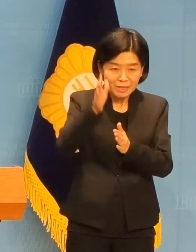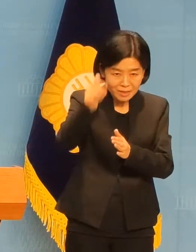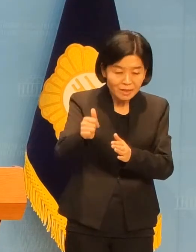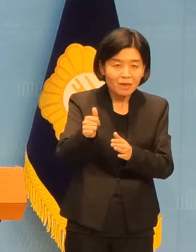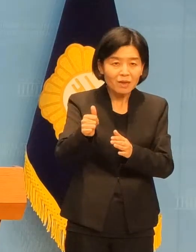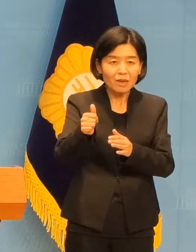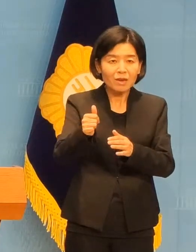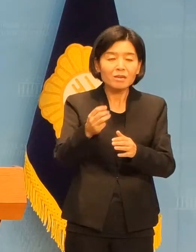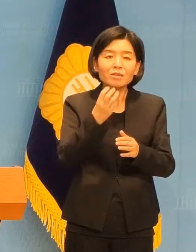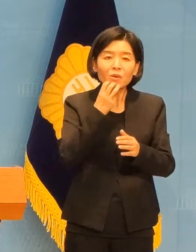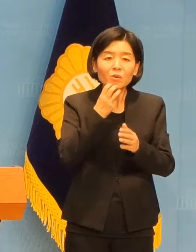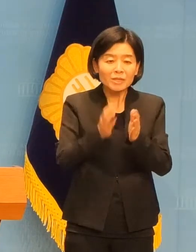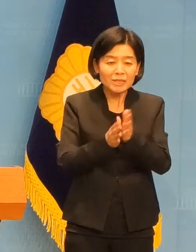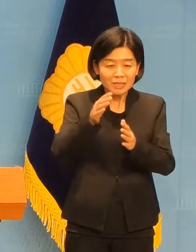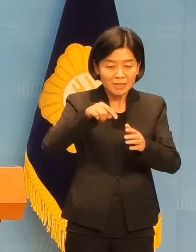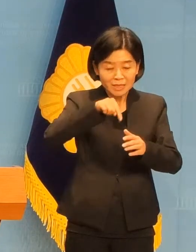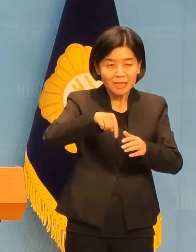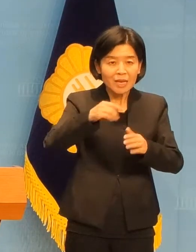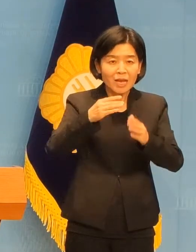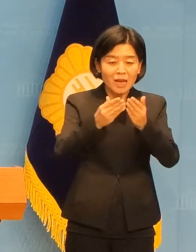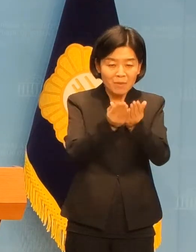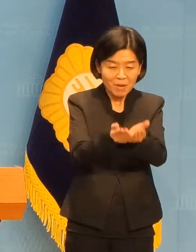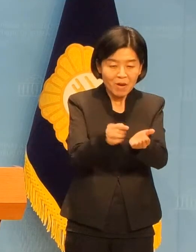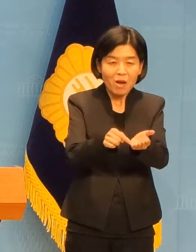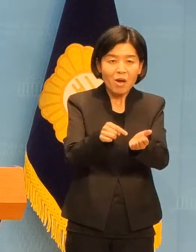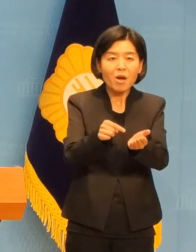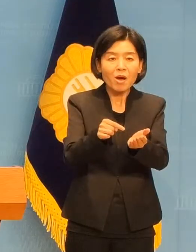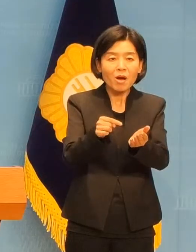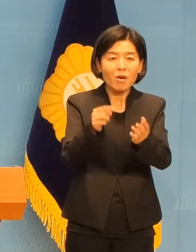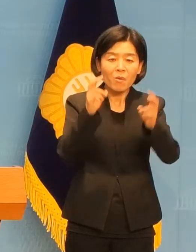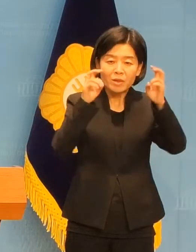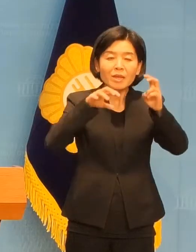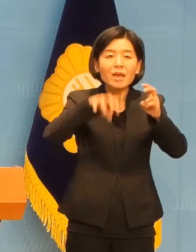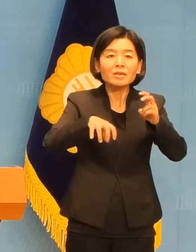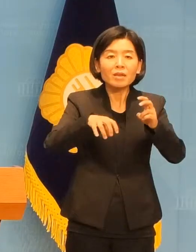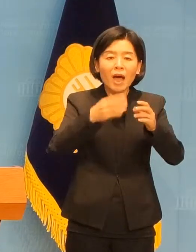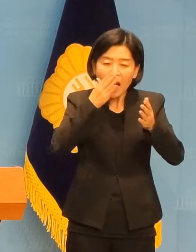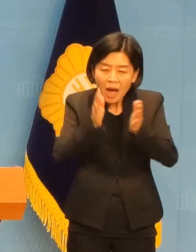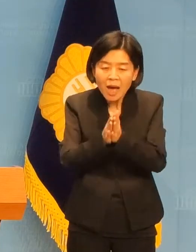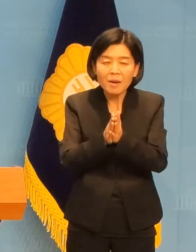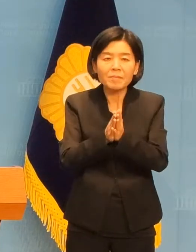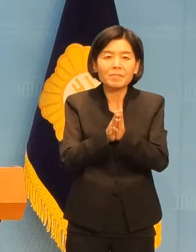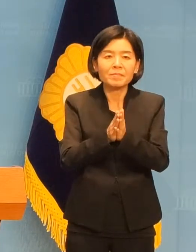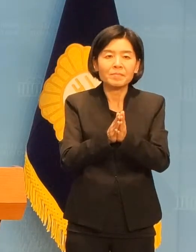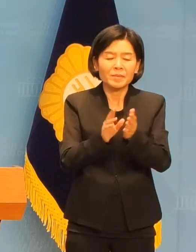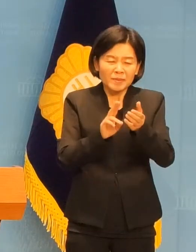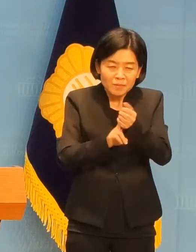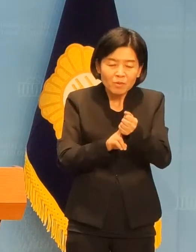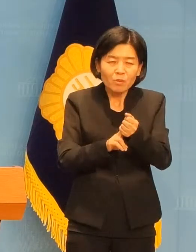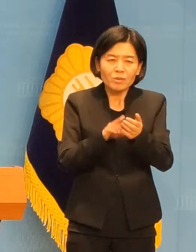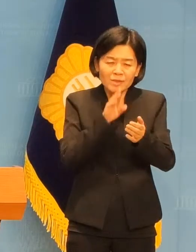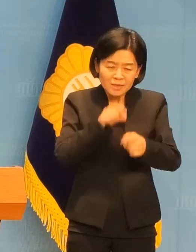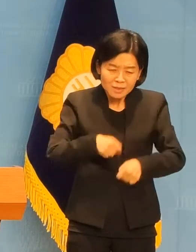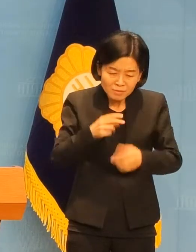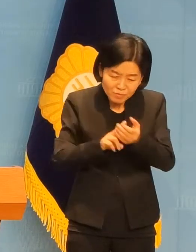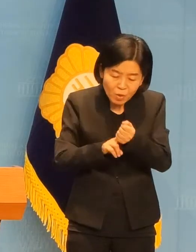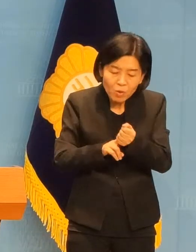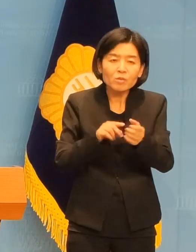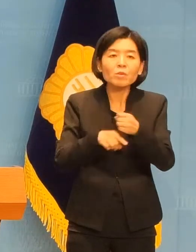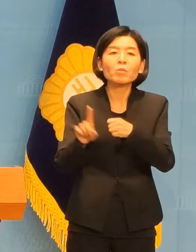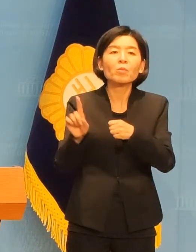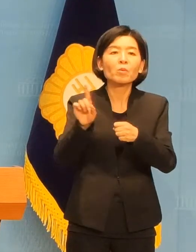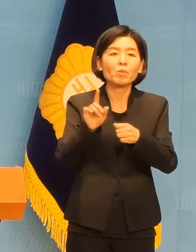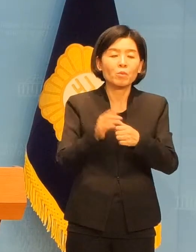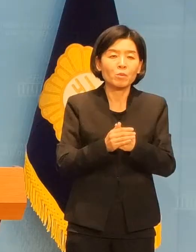주 한강버스가 한 통 속으로 숨기고 있는 이 사고의 실체와 진실은 무엇입니까? 오세훈